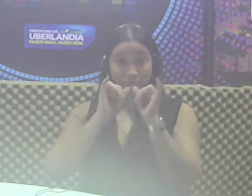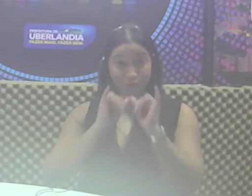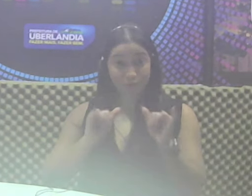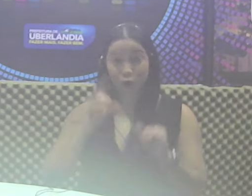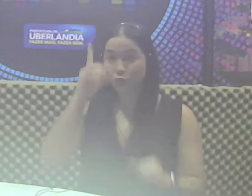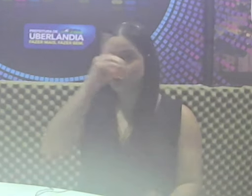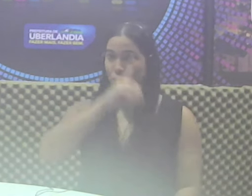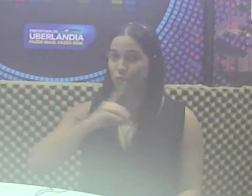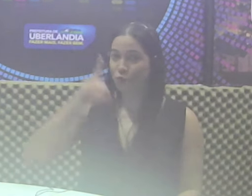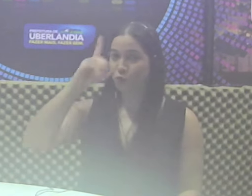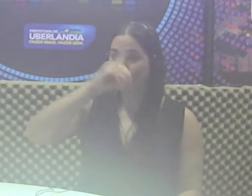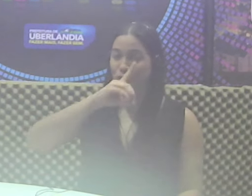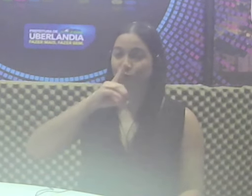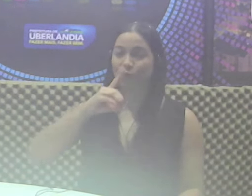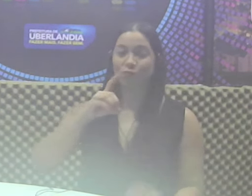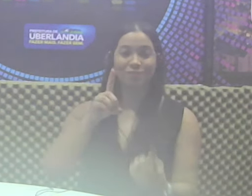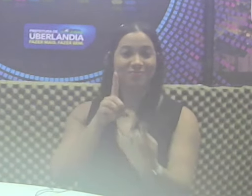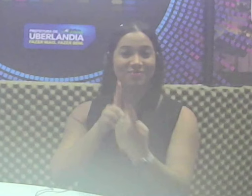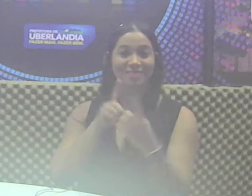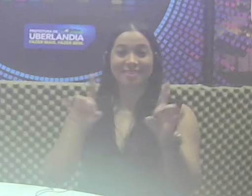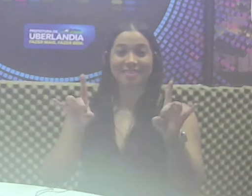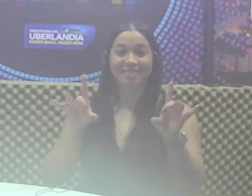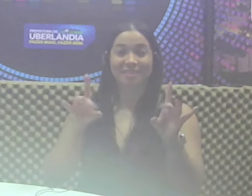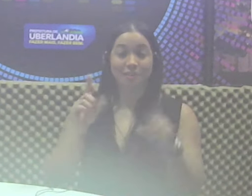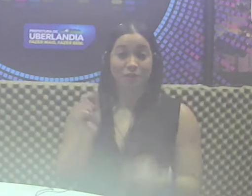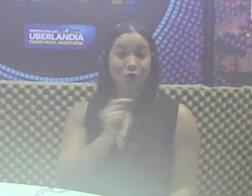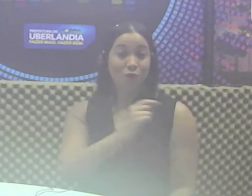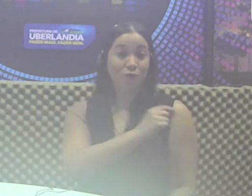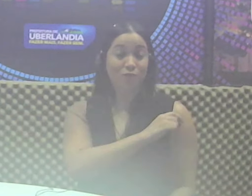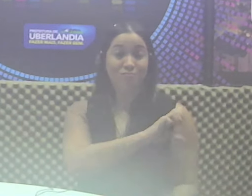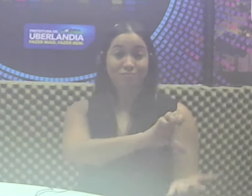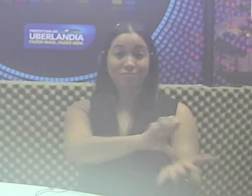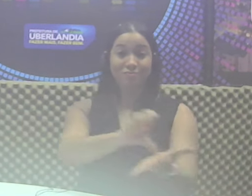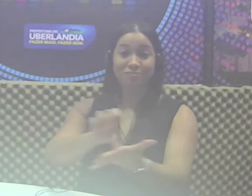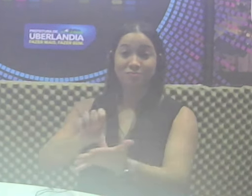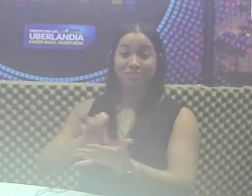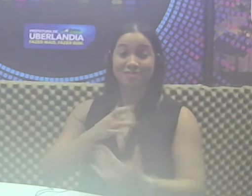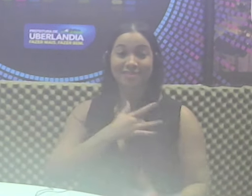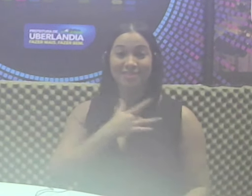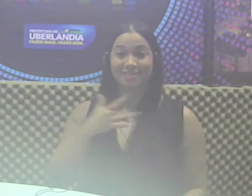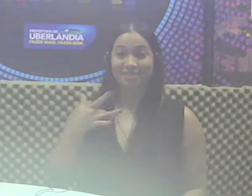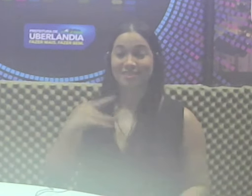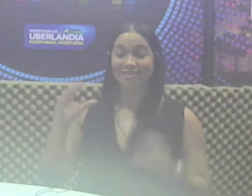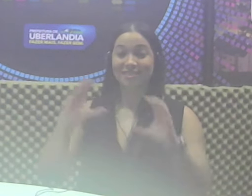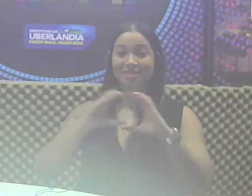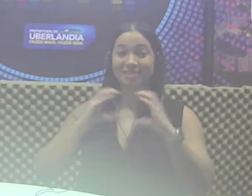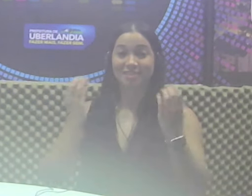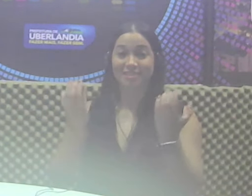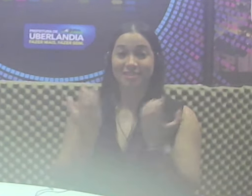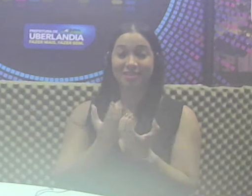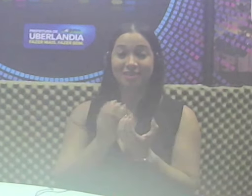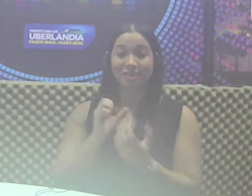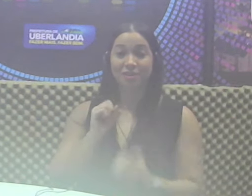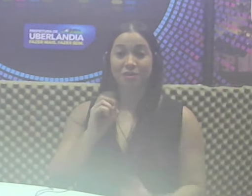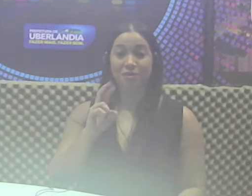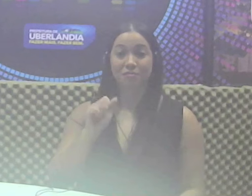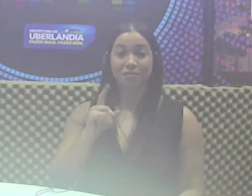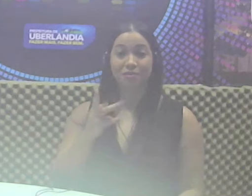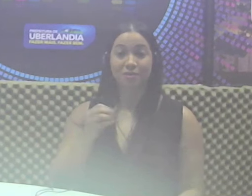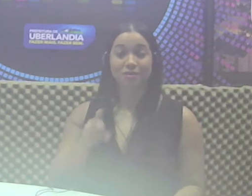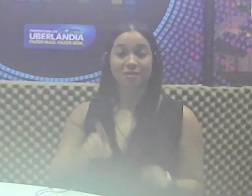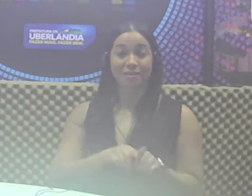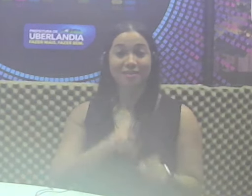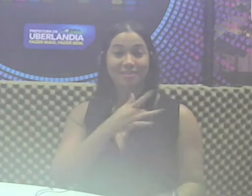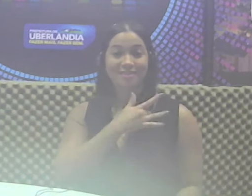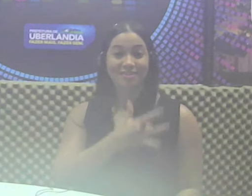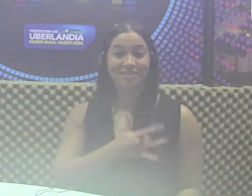domingo haverá atendimento especial de vacinação nas unidades de saúde da comunidade Sobradinho e no distrito de